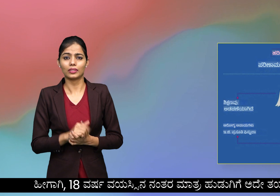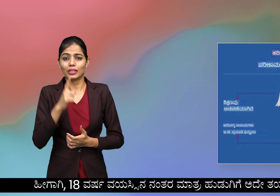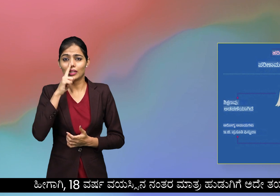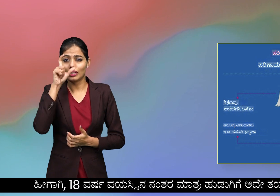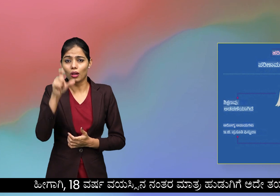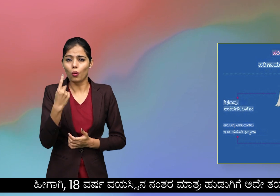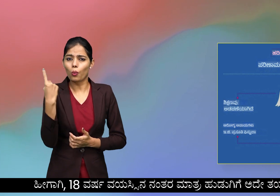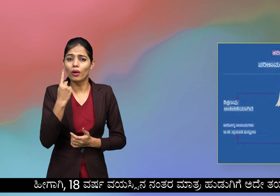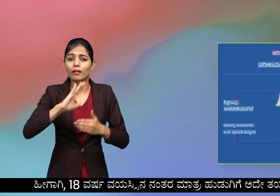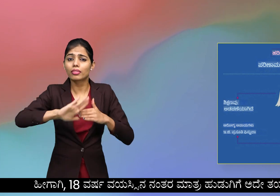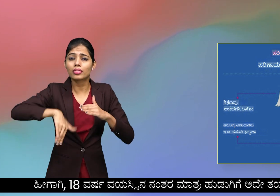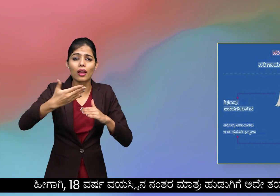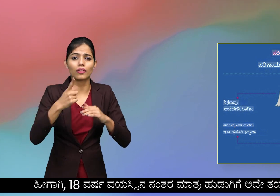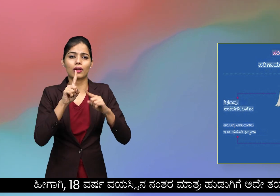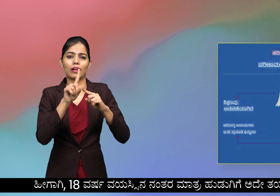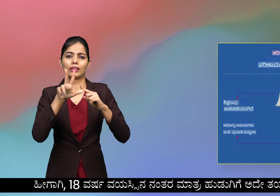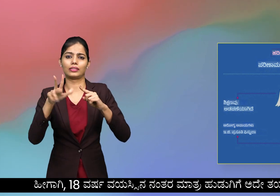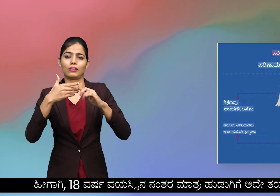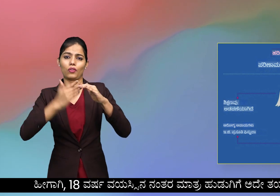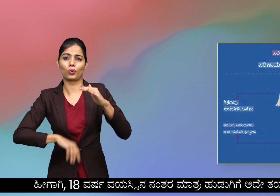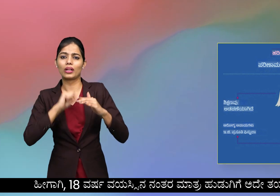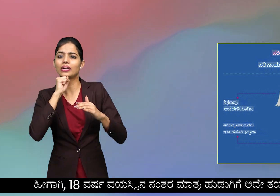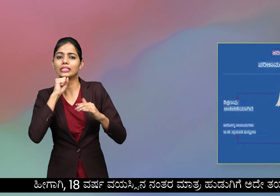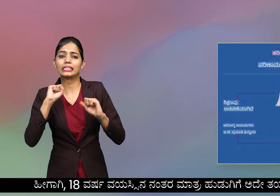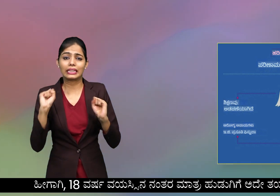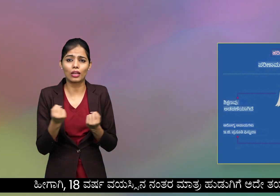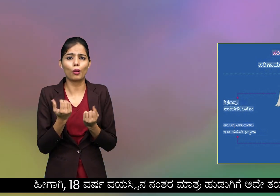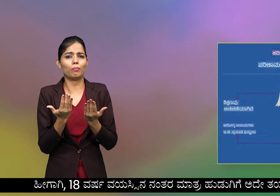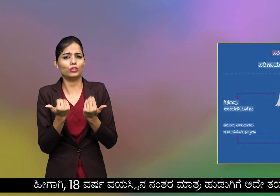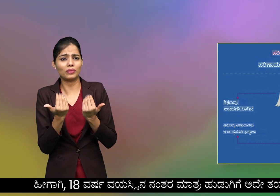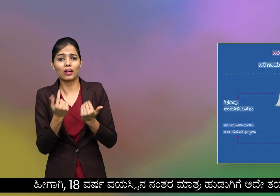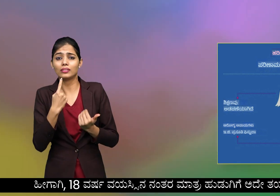ಹೀಗಾಗಿ 18 ವರ್ಷ ವಯಸ್ಸಿನ ನಂತರ ಮಾತ್ರವೇ ಹುಡುಗಿಗೆ ಅದೇ ತಯಾರಿ ಎಂದು ಹೇಳಬಹುದು.